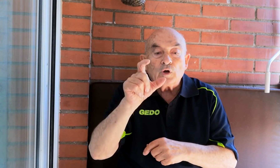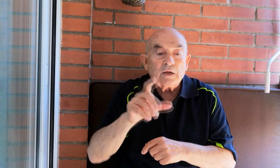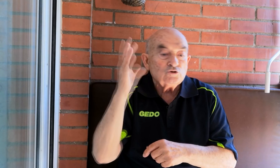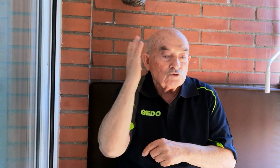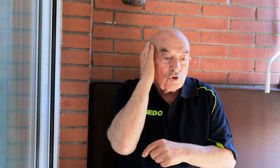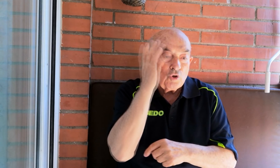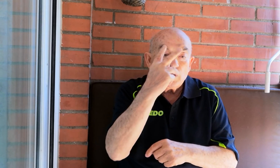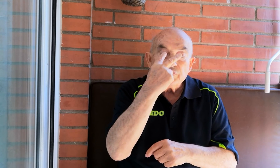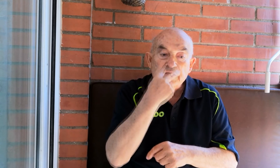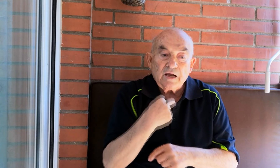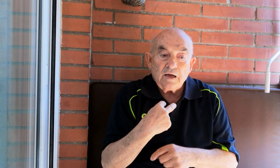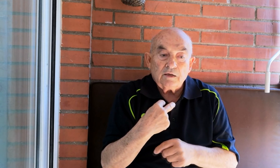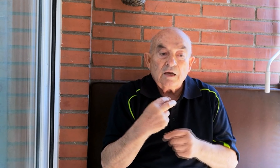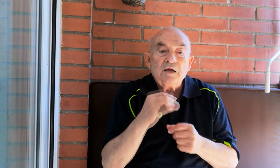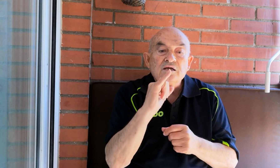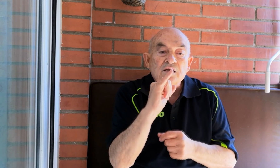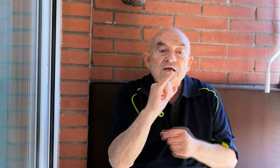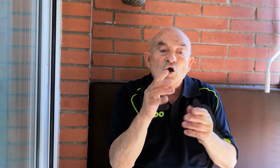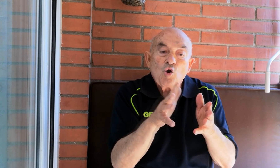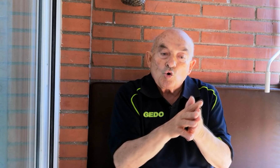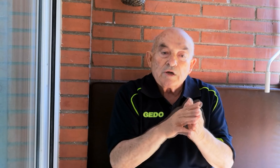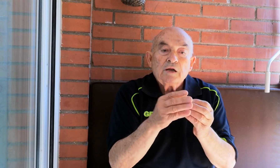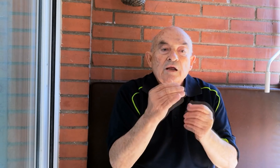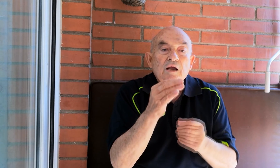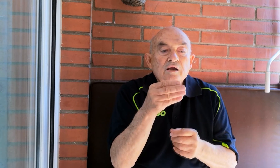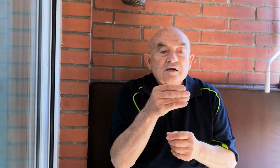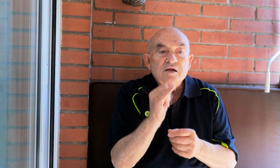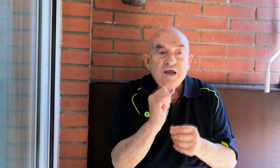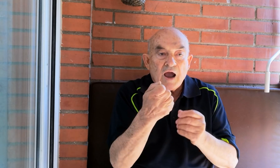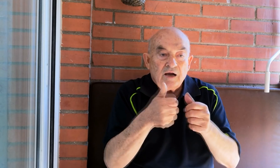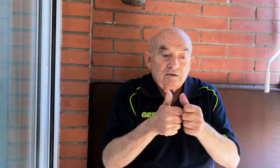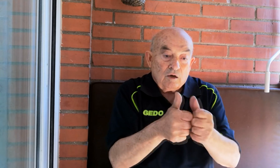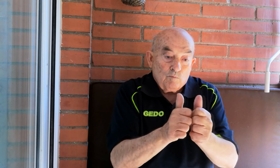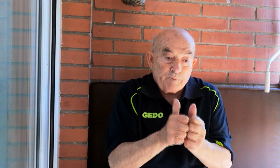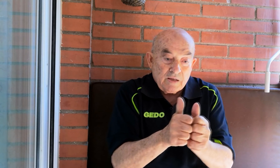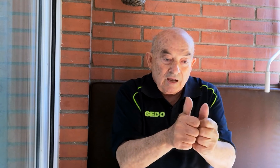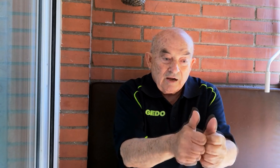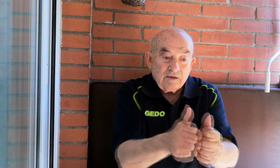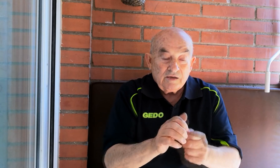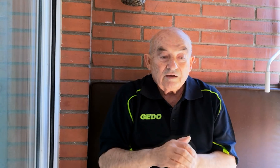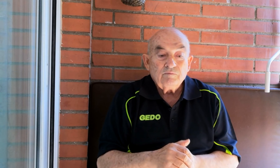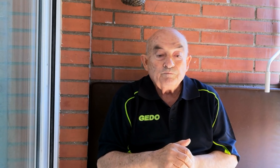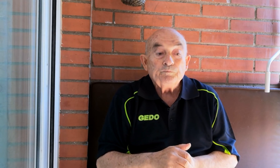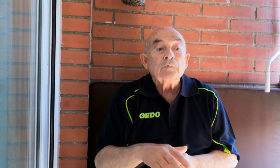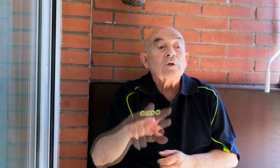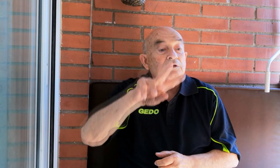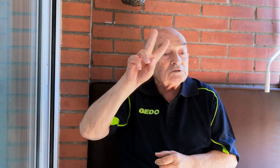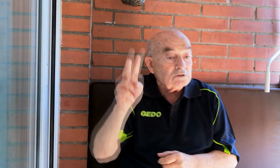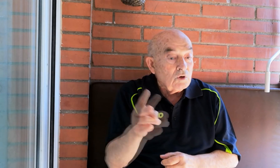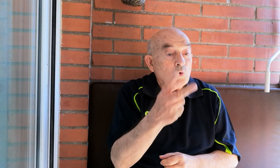una trobada de persones amb sordceguesa i guies i intèrprets,